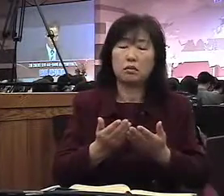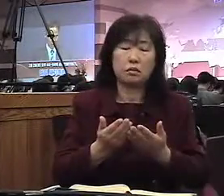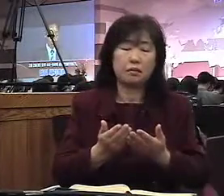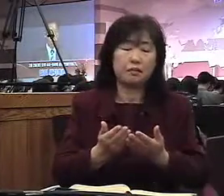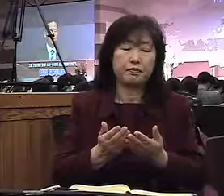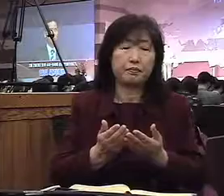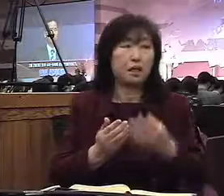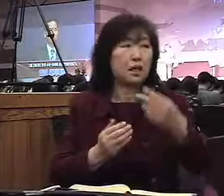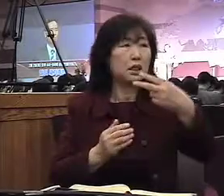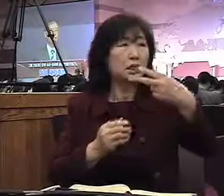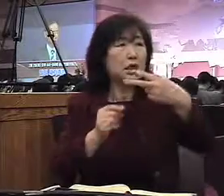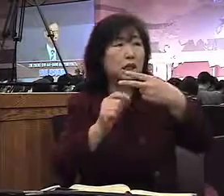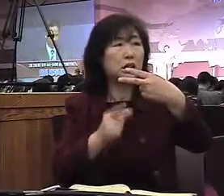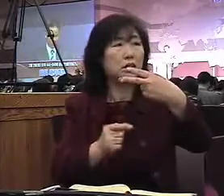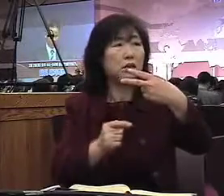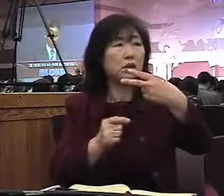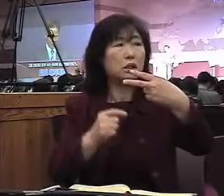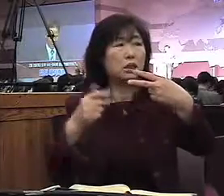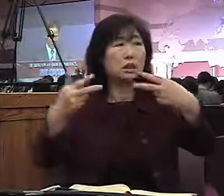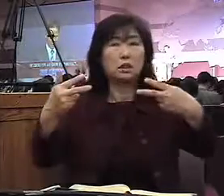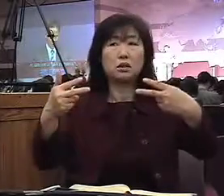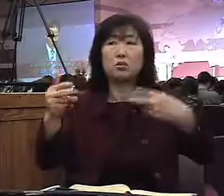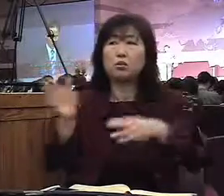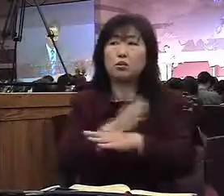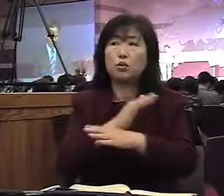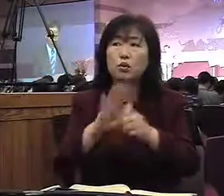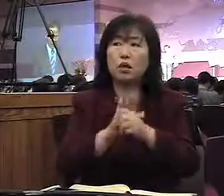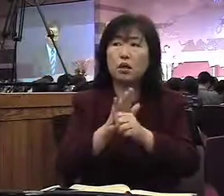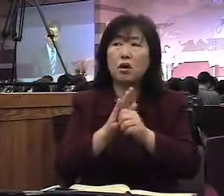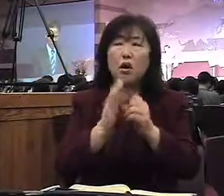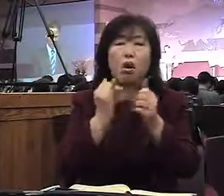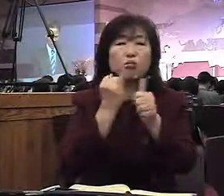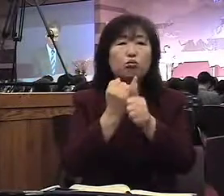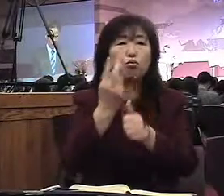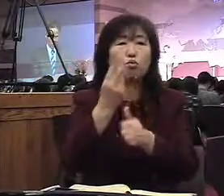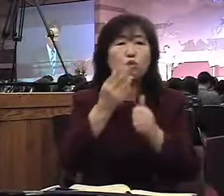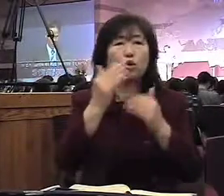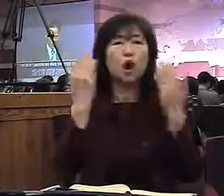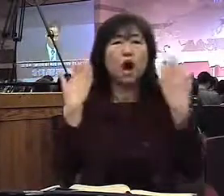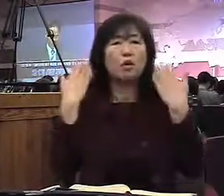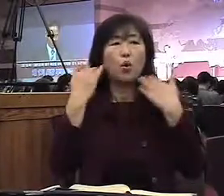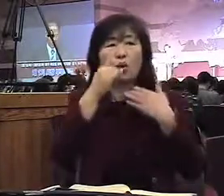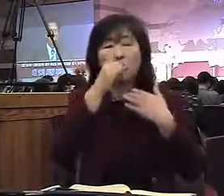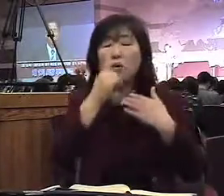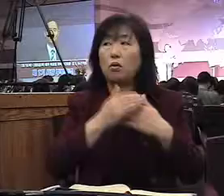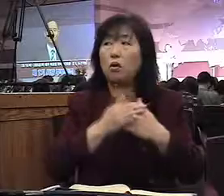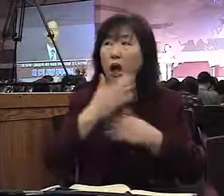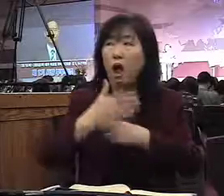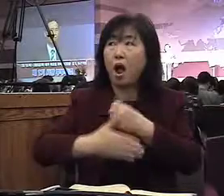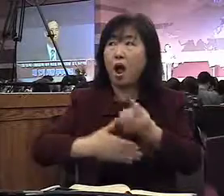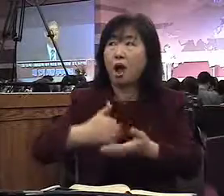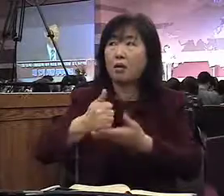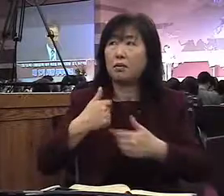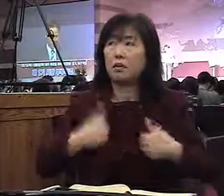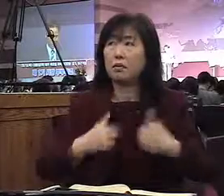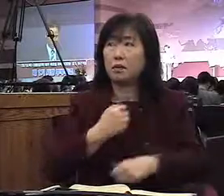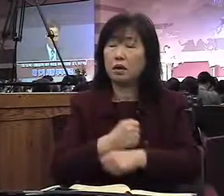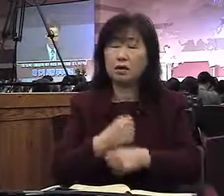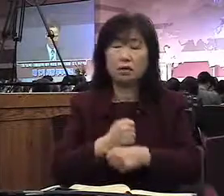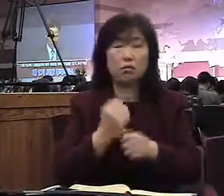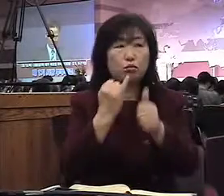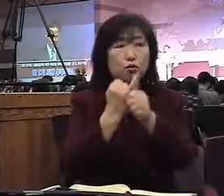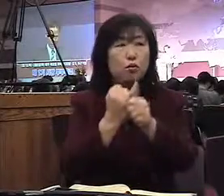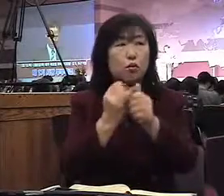2월 7일부터 제1기 사랑부부학교 성경적인 가정관을 정립하고 하나님 기뻐하시는